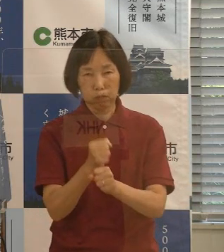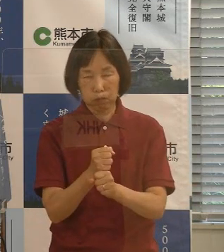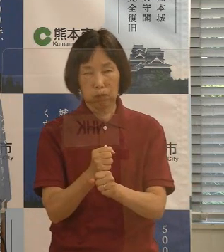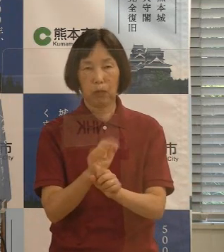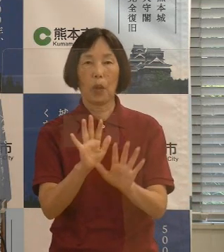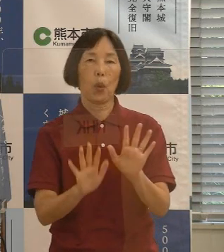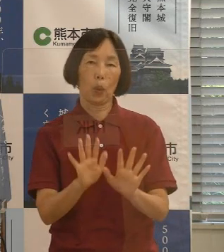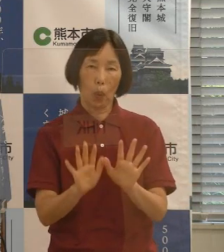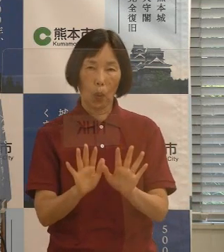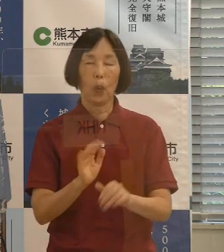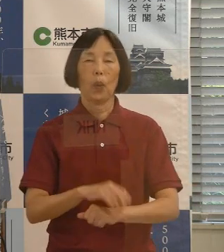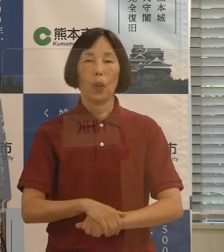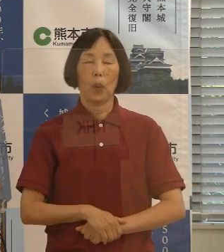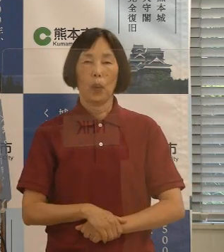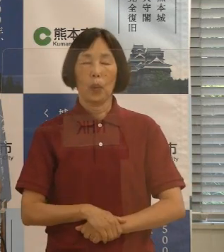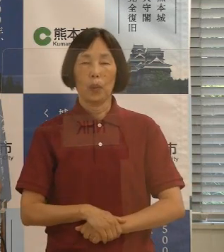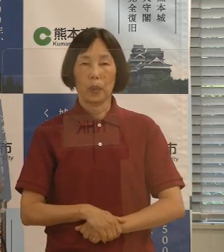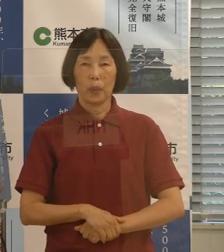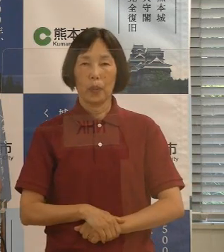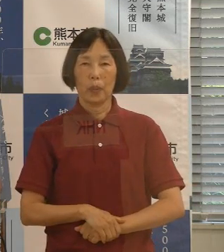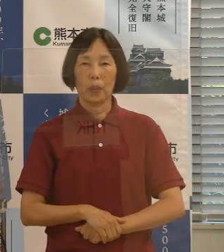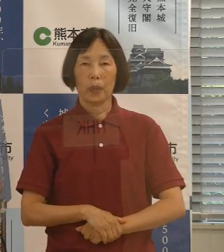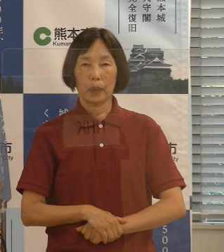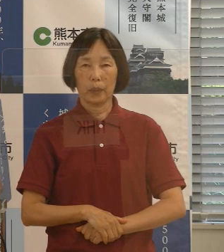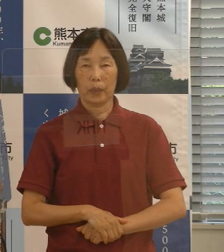どうかそのためにもですね、